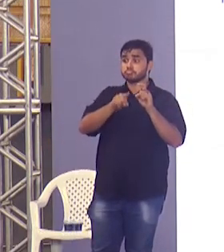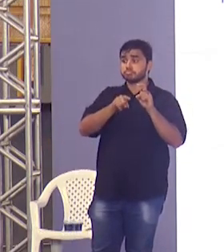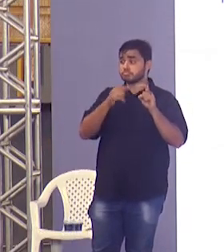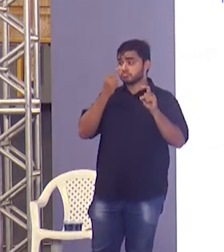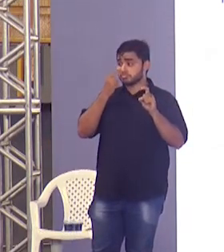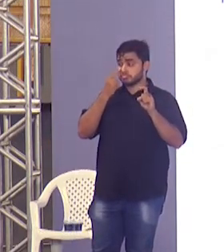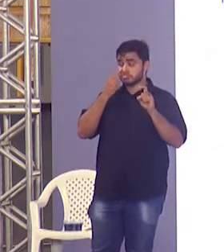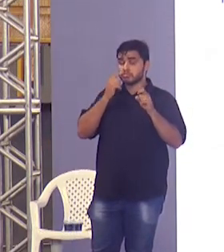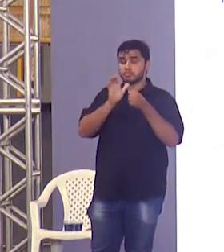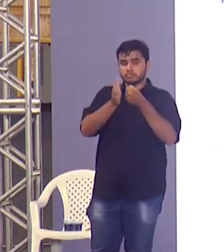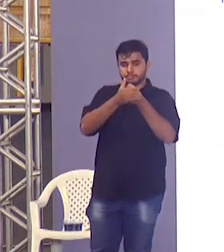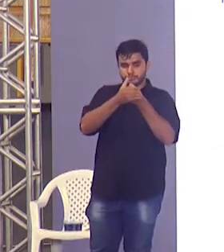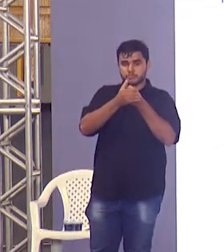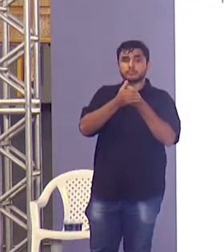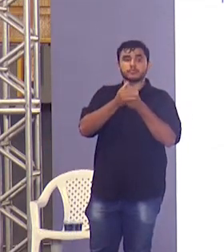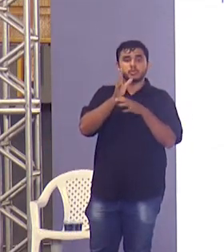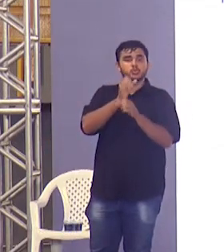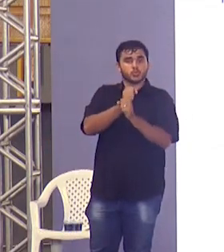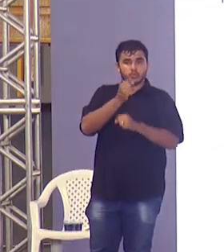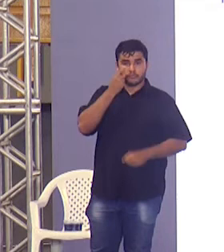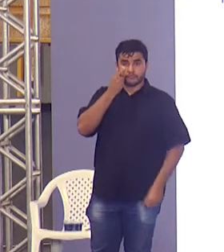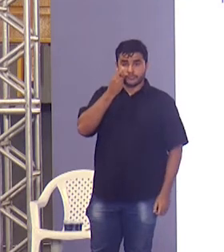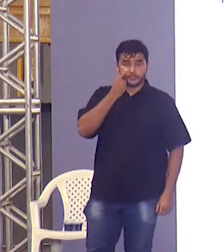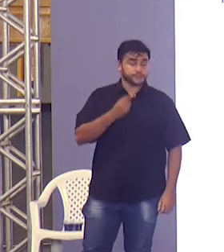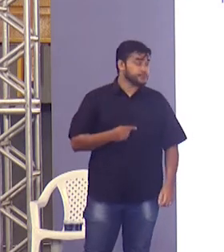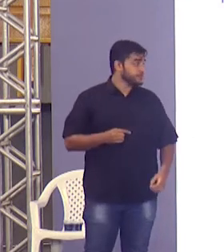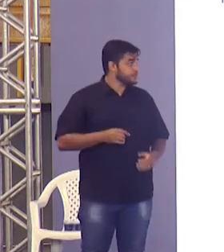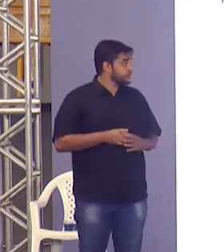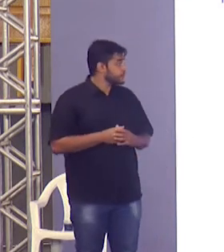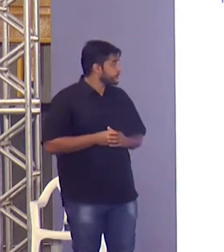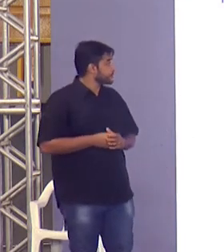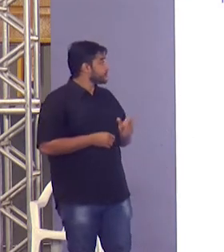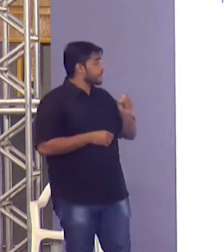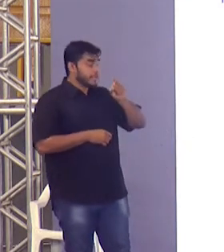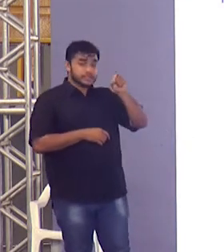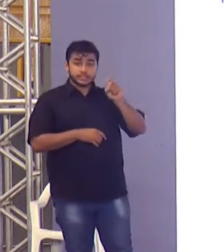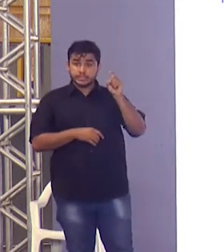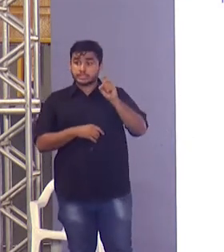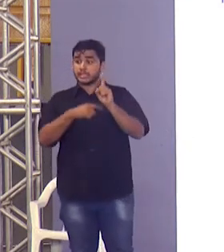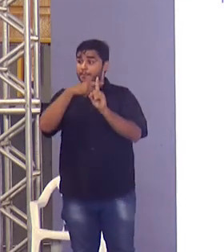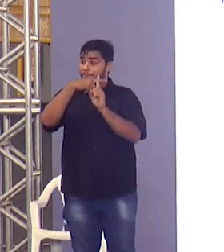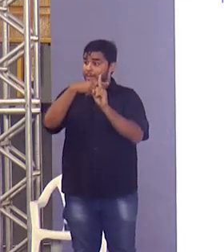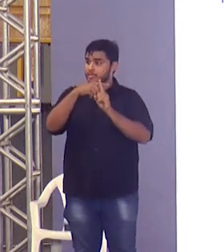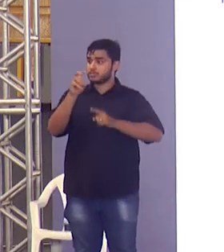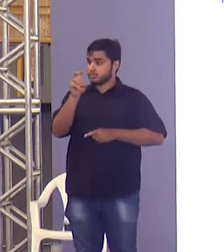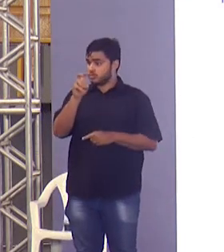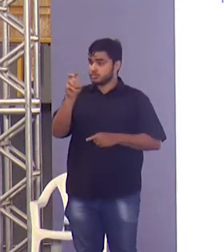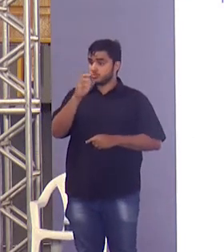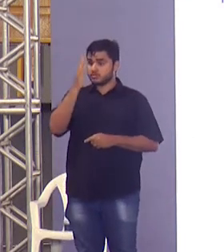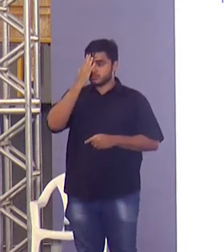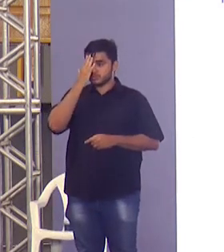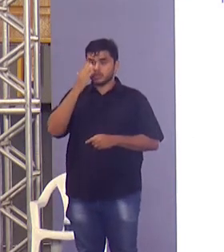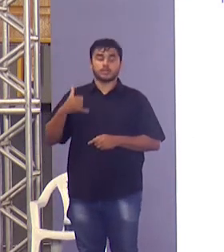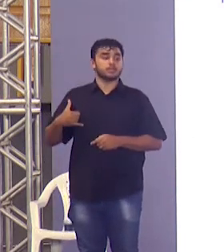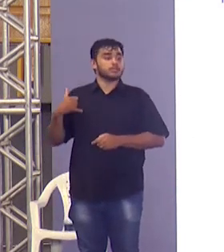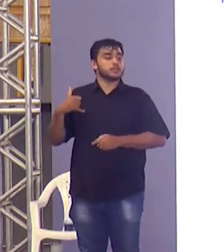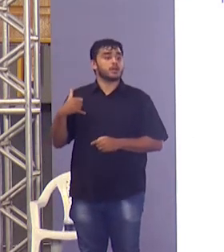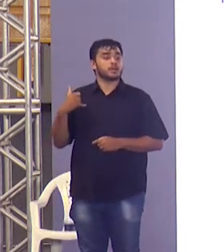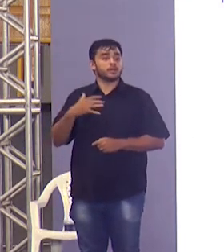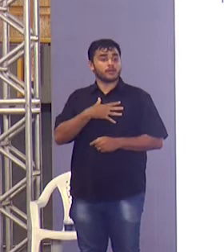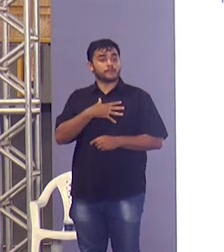aqui, X mais 55. E as idades dos meus filhos vão ser essas